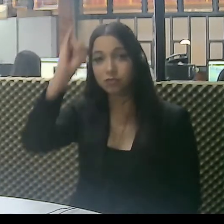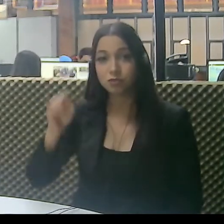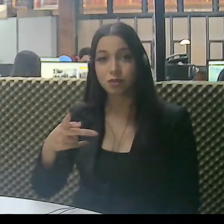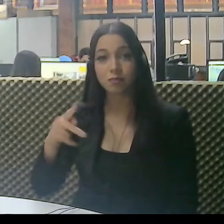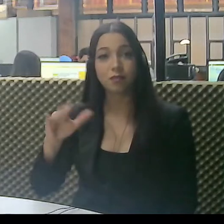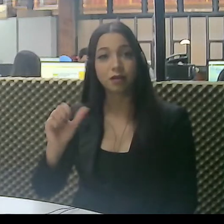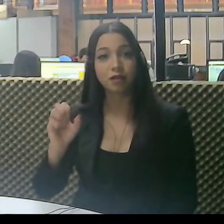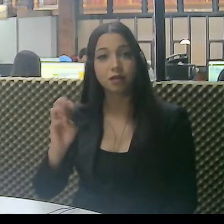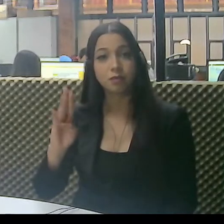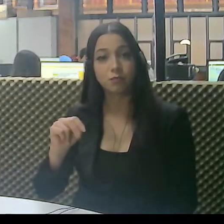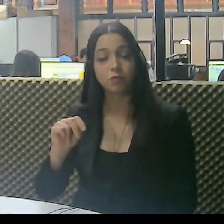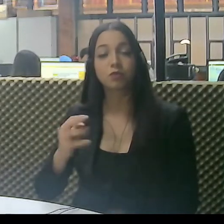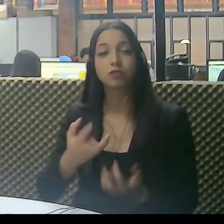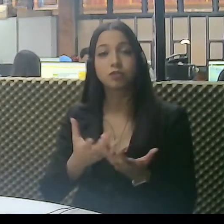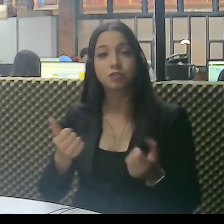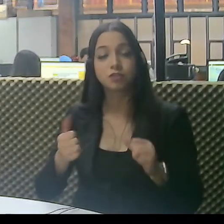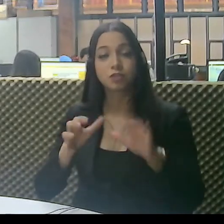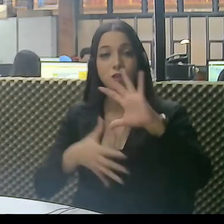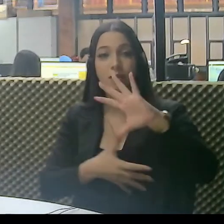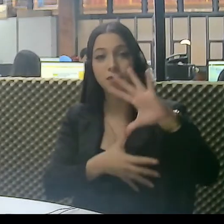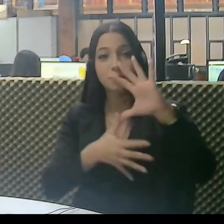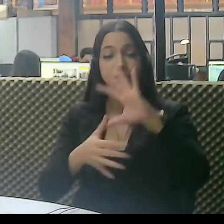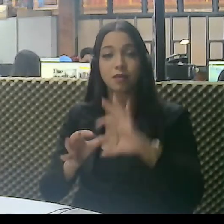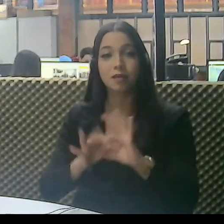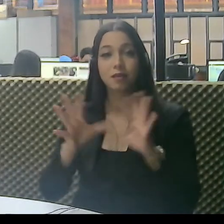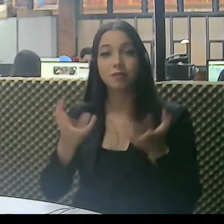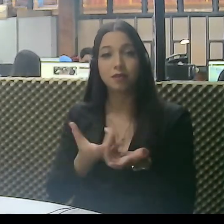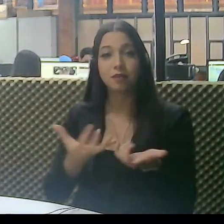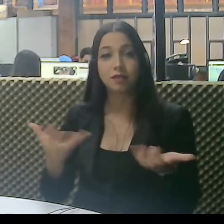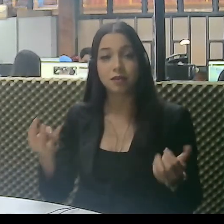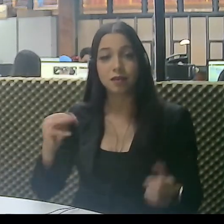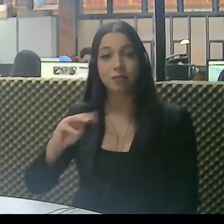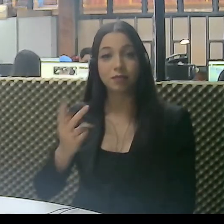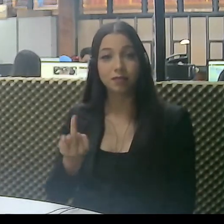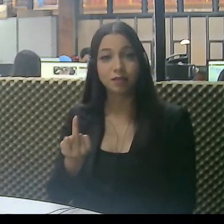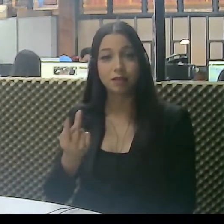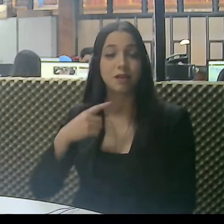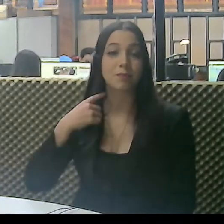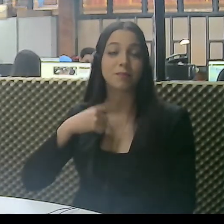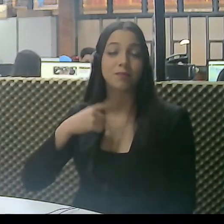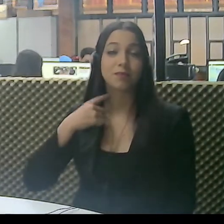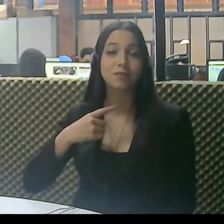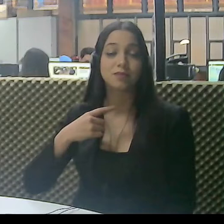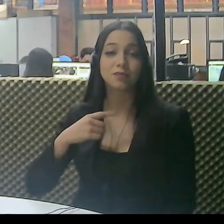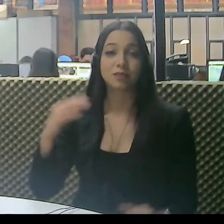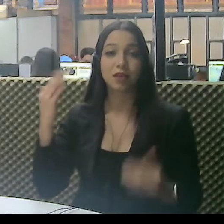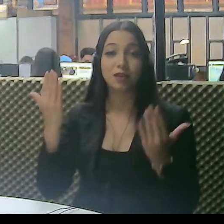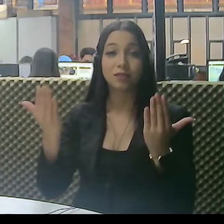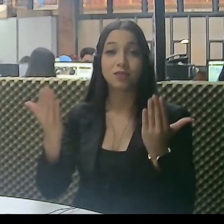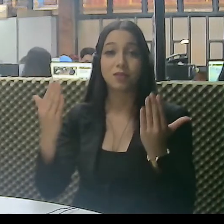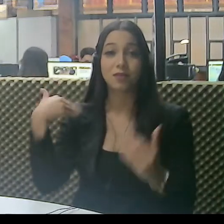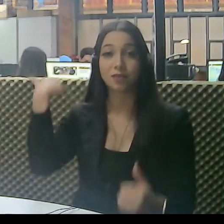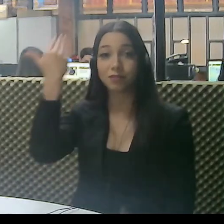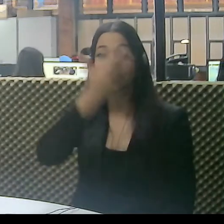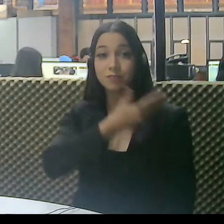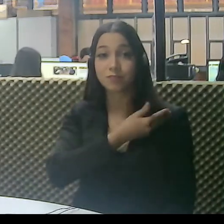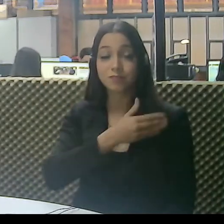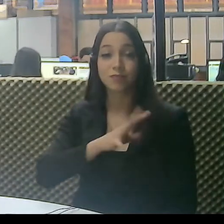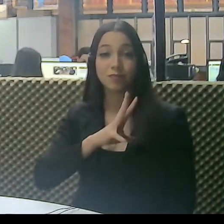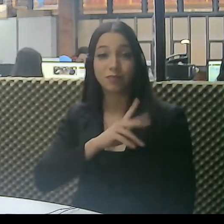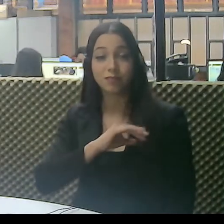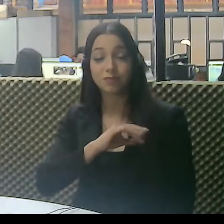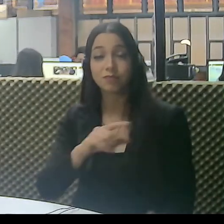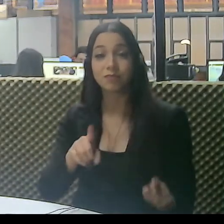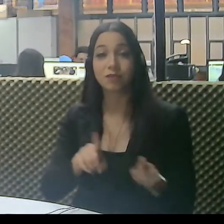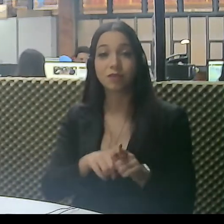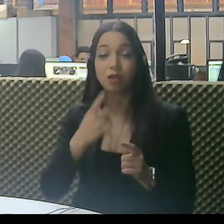Pacaembu, Jardim América, Liberdade, Gramado, Martelena, Minas Gerais, Nossa Senhora das Graças, Cruzeiro do Sul